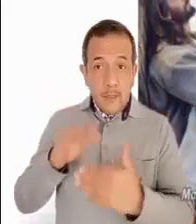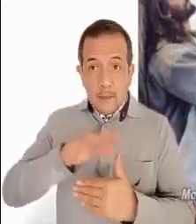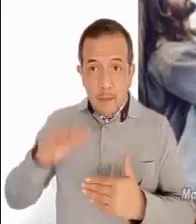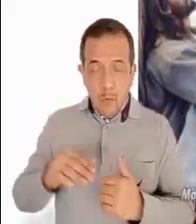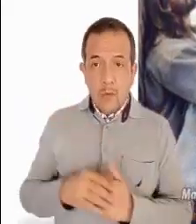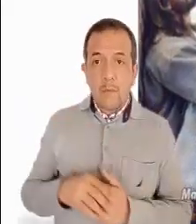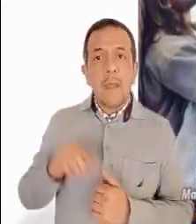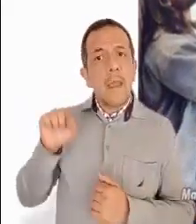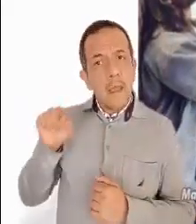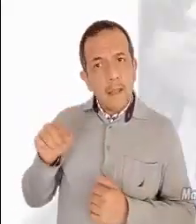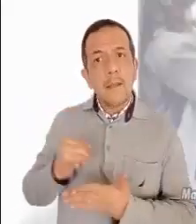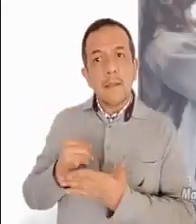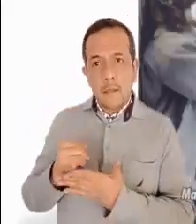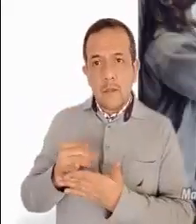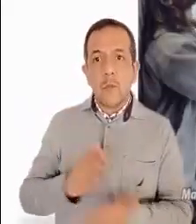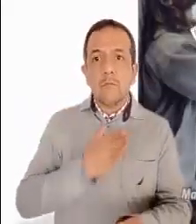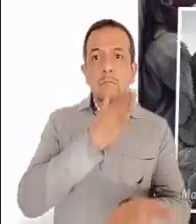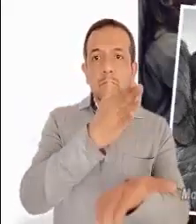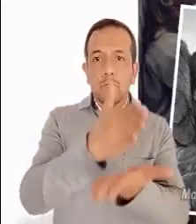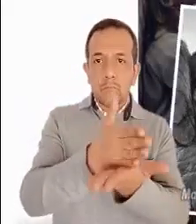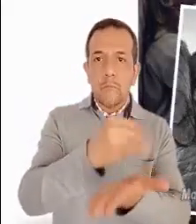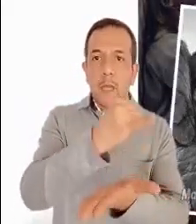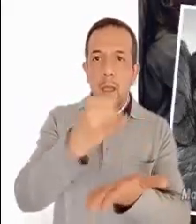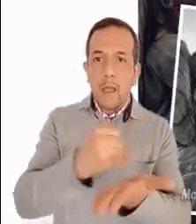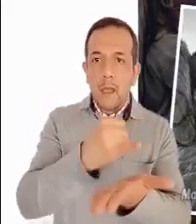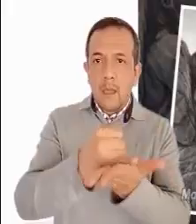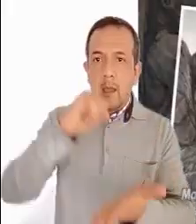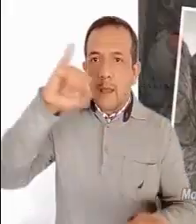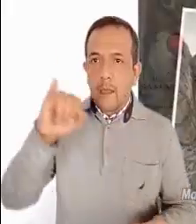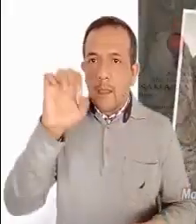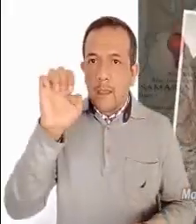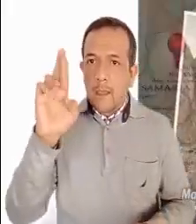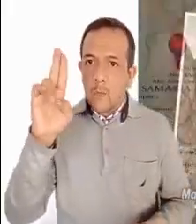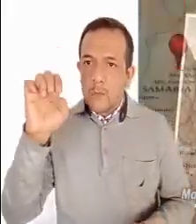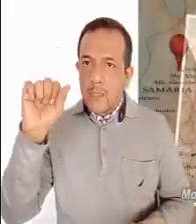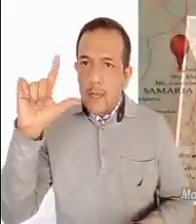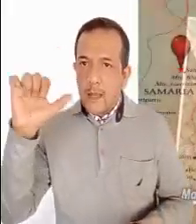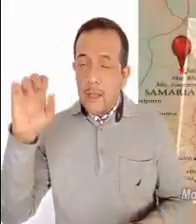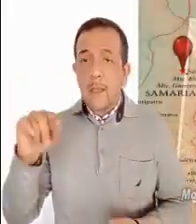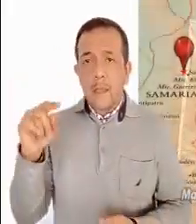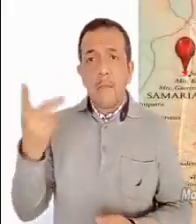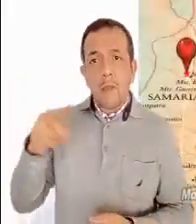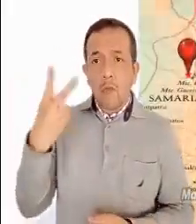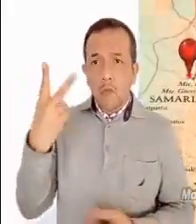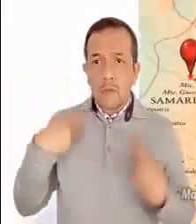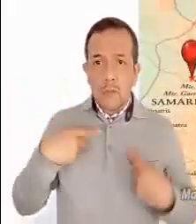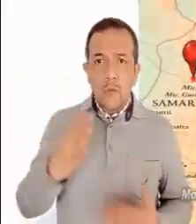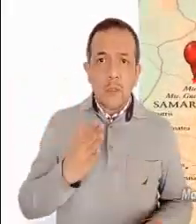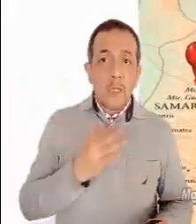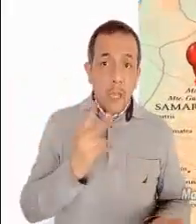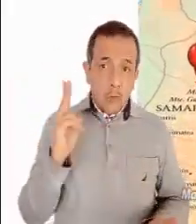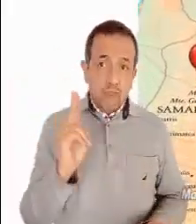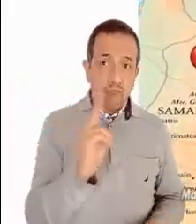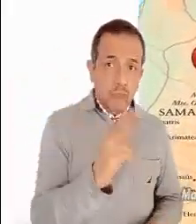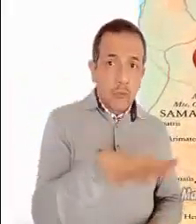Jesús tomó la firme determinación de emprender el viaje a Jerusalén. Envió mensajeros por delante y ellos fueron a una